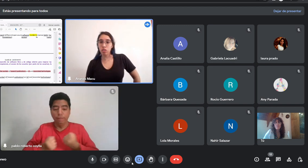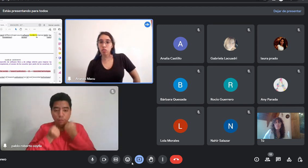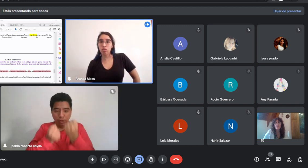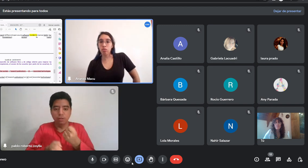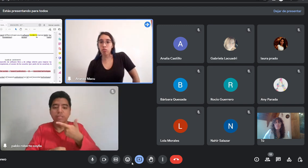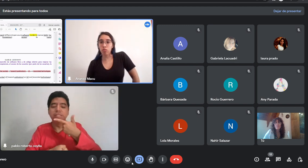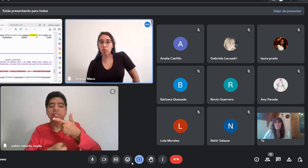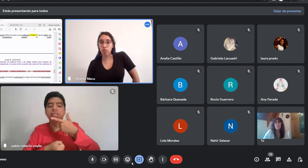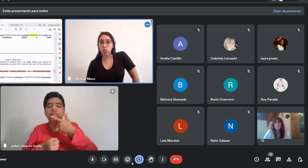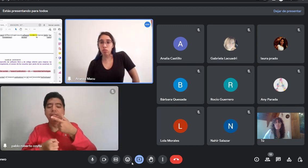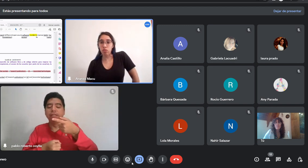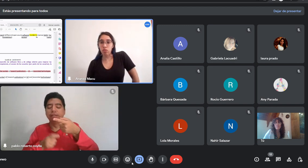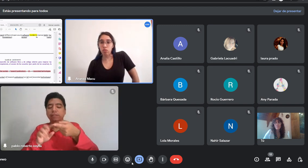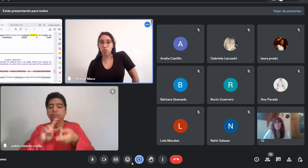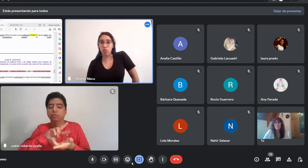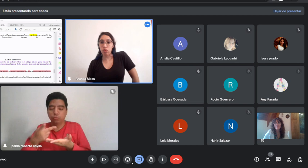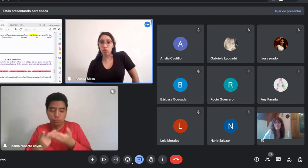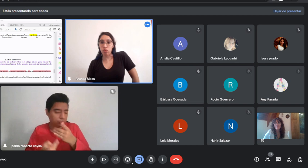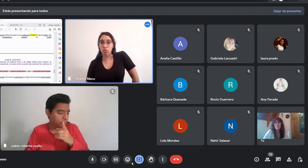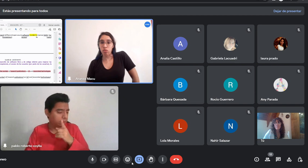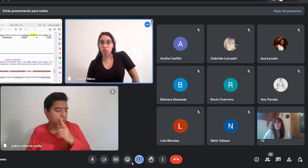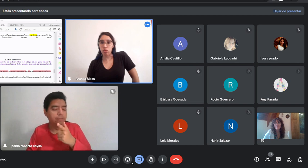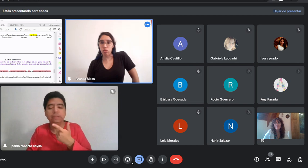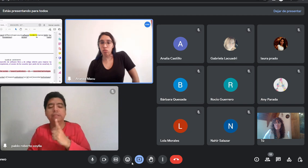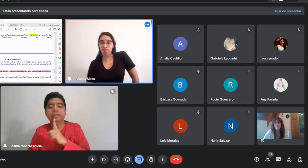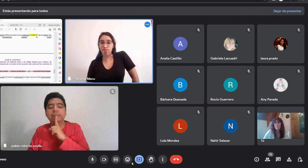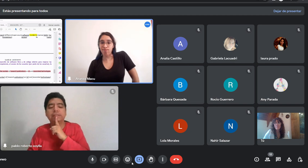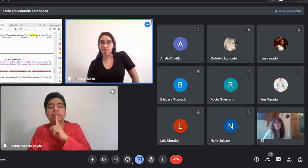Hay Fuerte. fuentes.